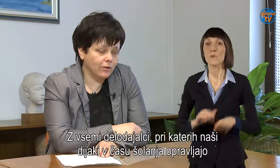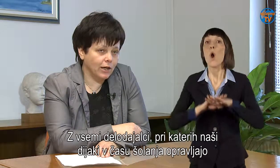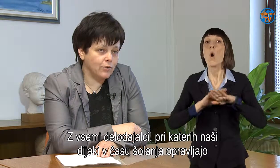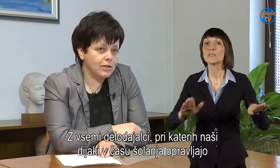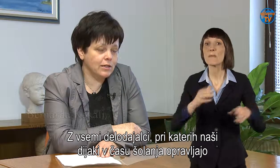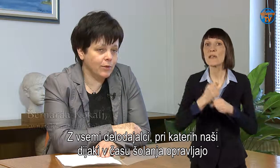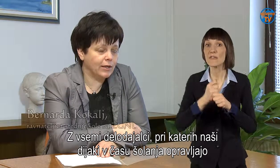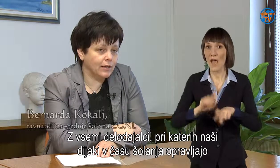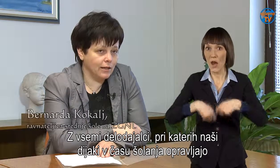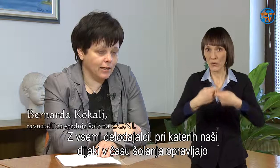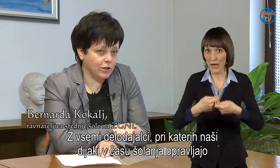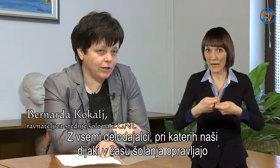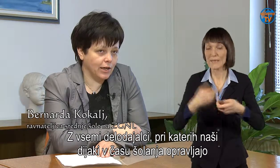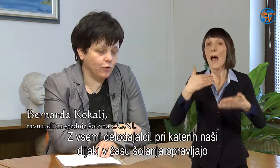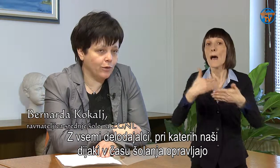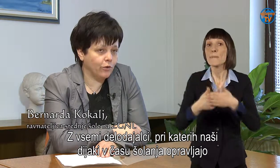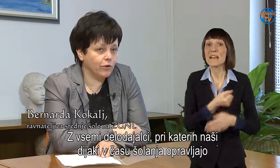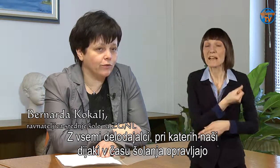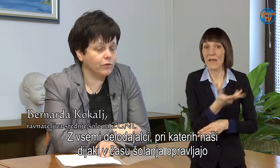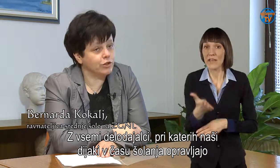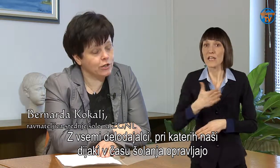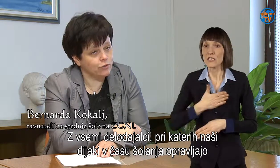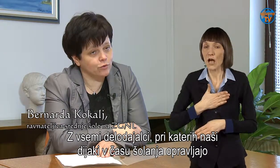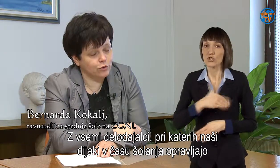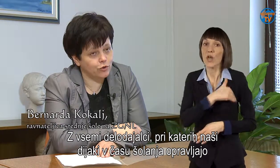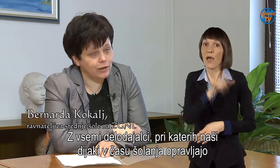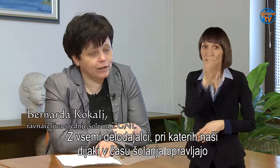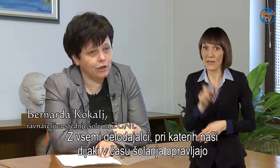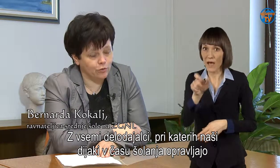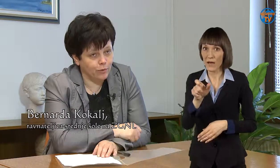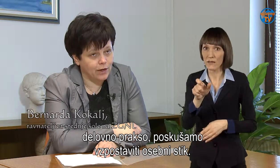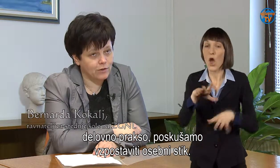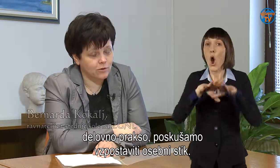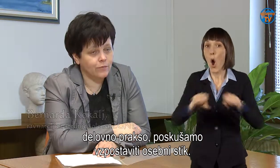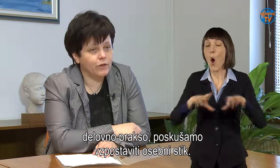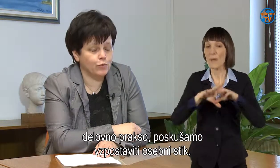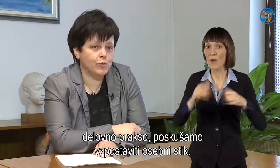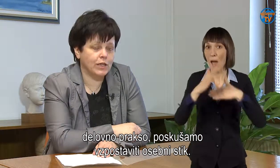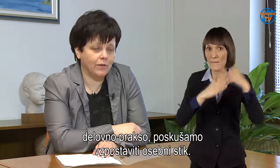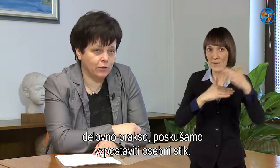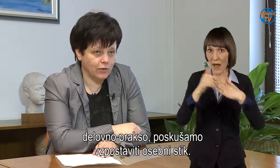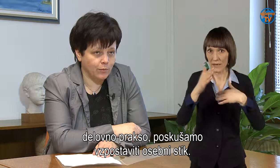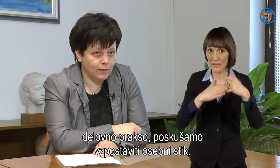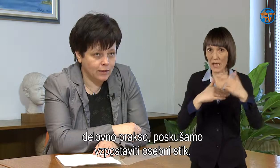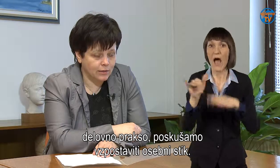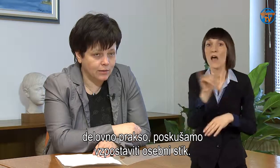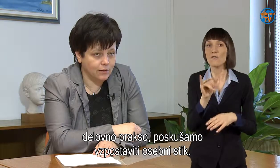z vsemi delodajalci, pri katerih naši dijaki upravljajo v času šolanja delovno prakso,